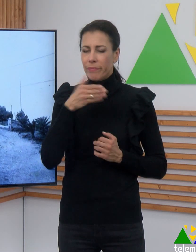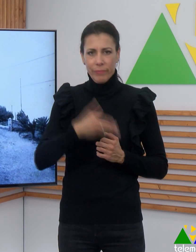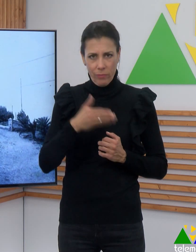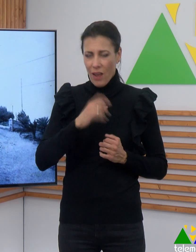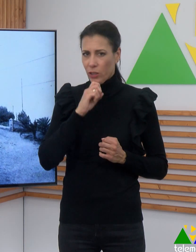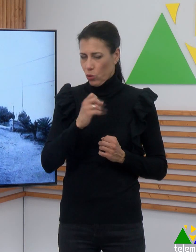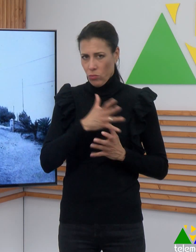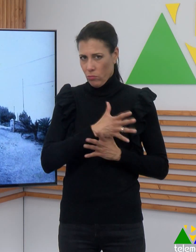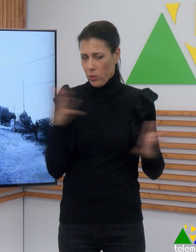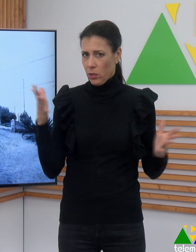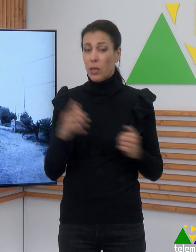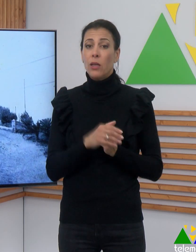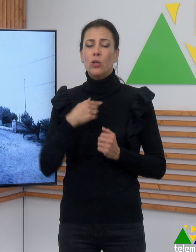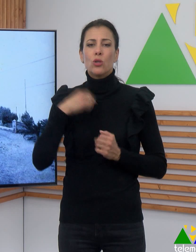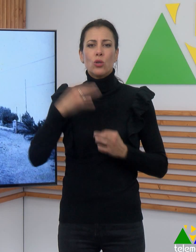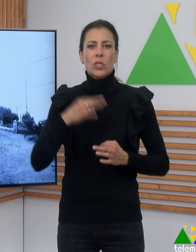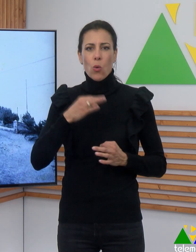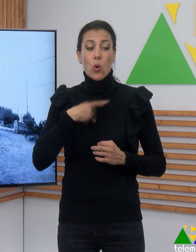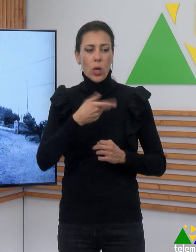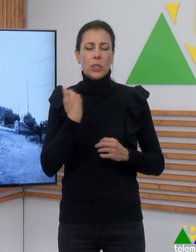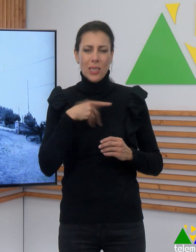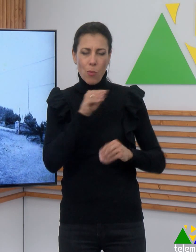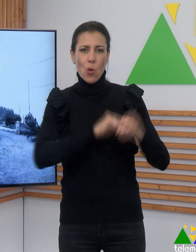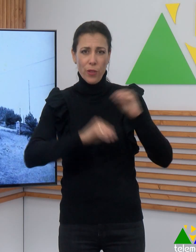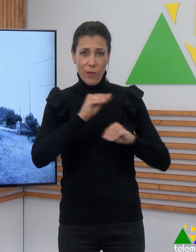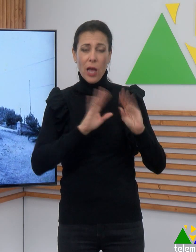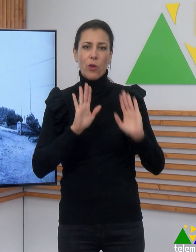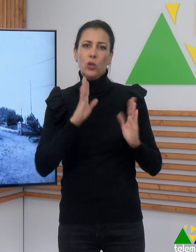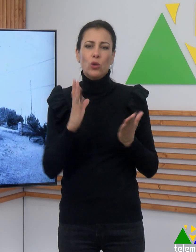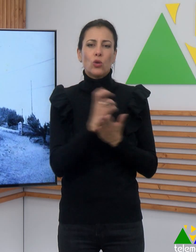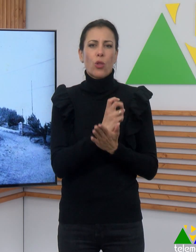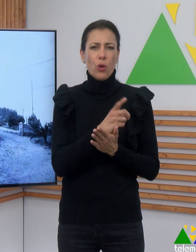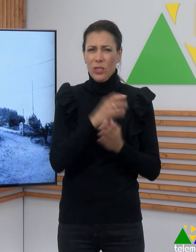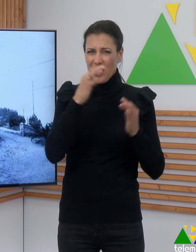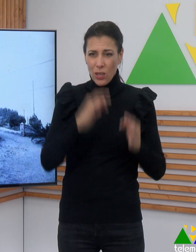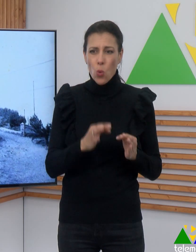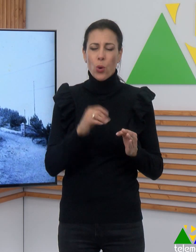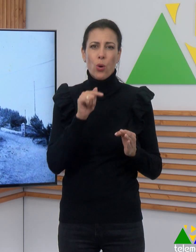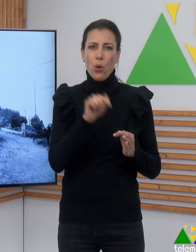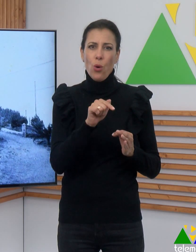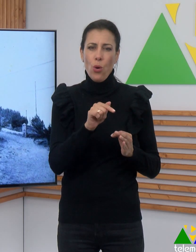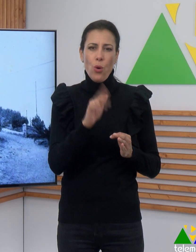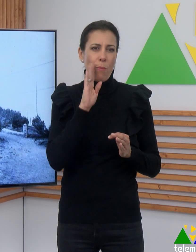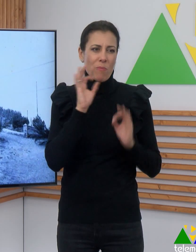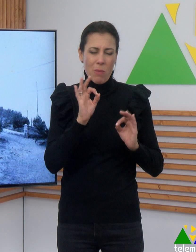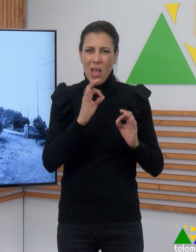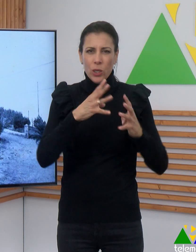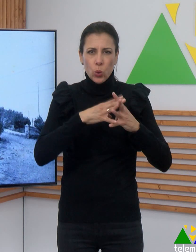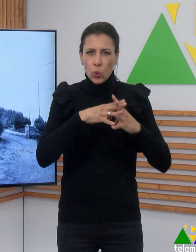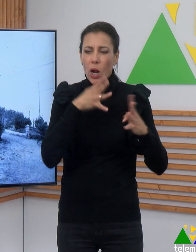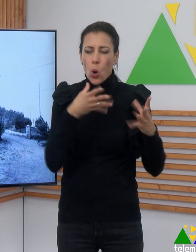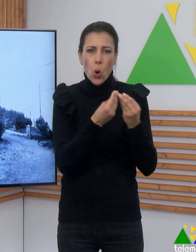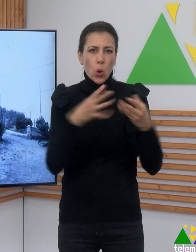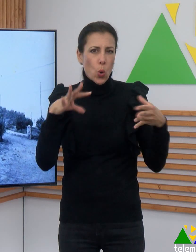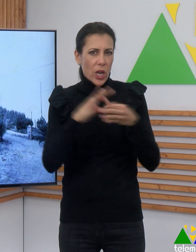Yo decía que seguramente todo esto está modificado, ¿no? Todo esto debió ser parte de una misma estructura, estaría unido el